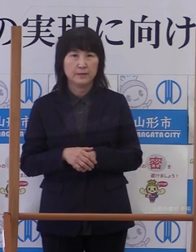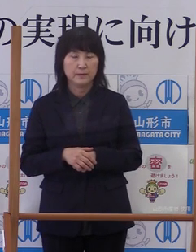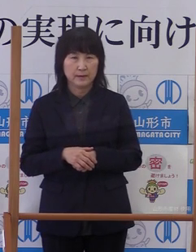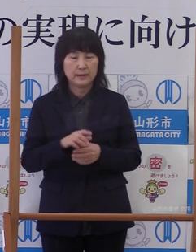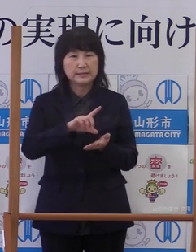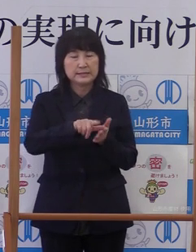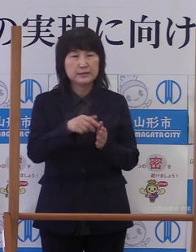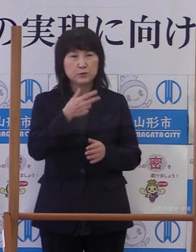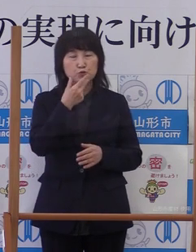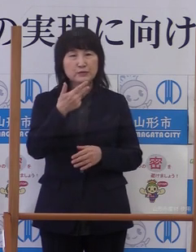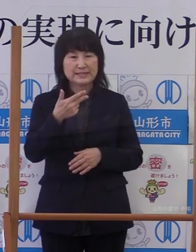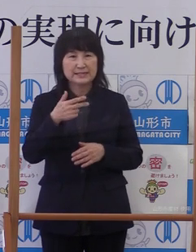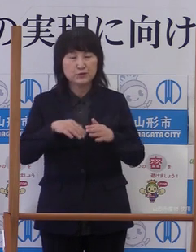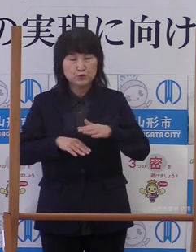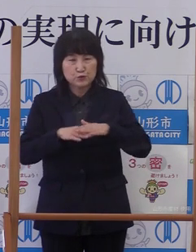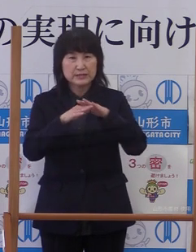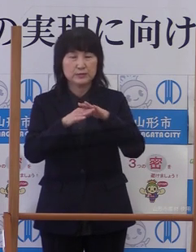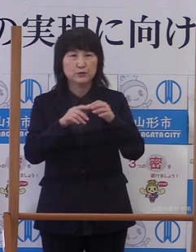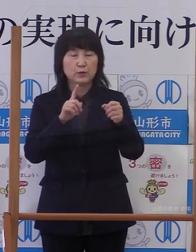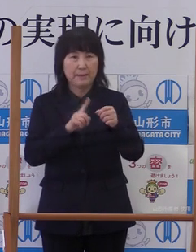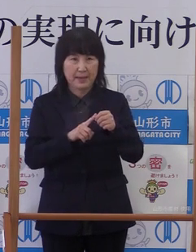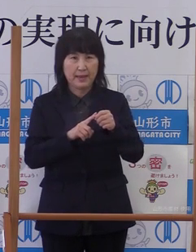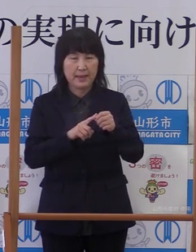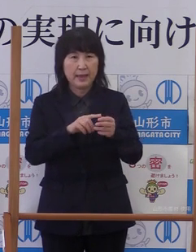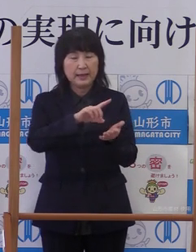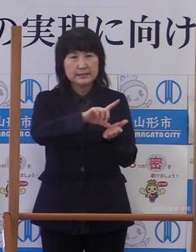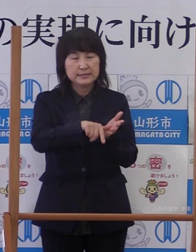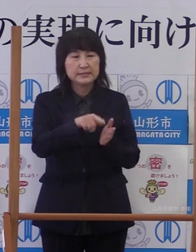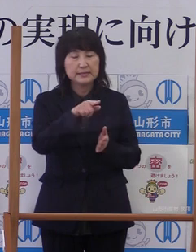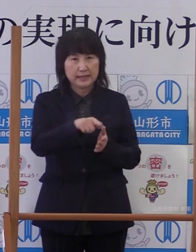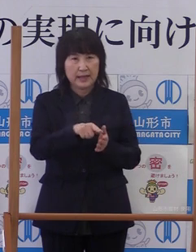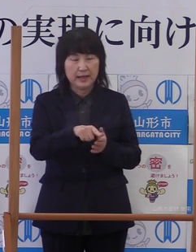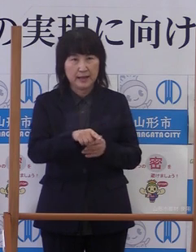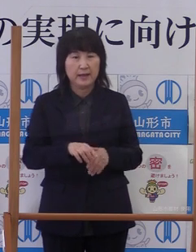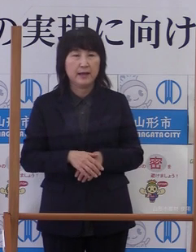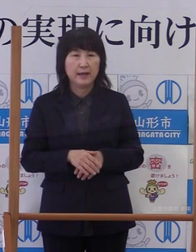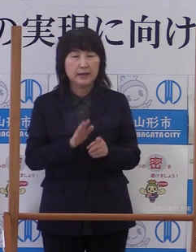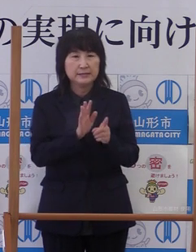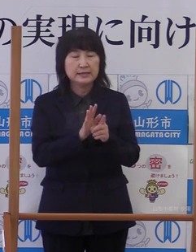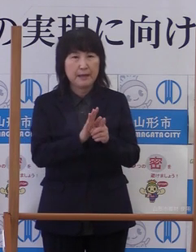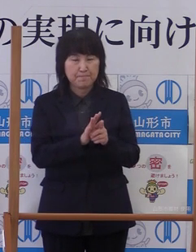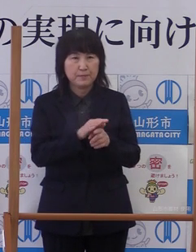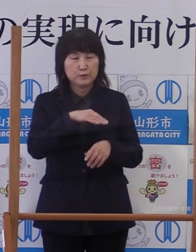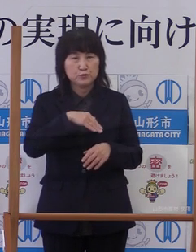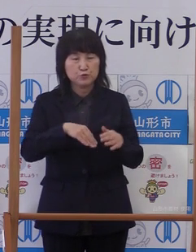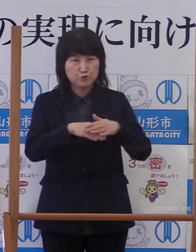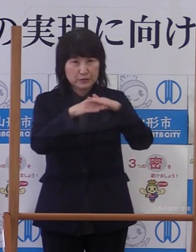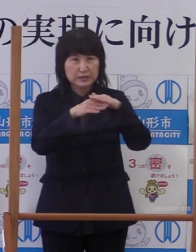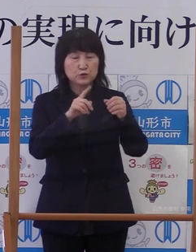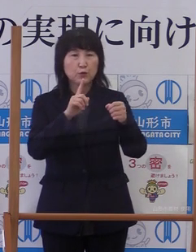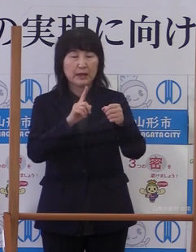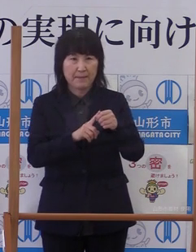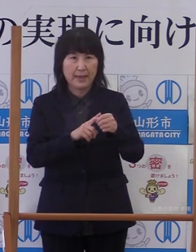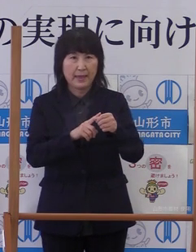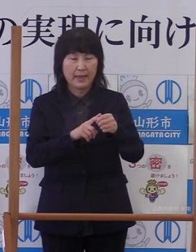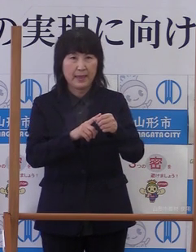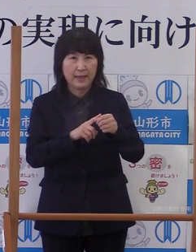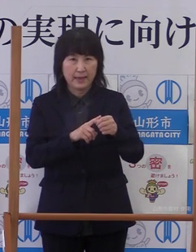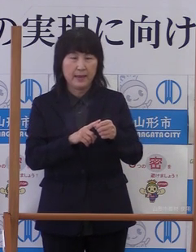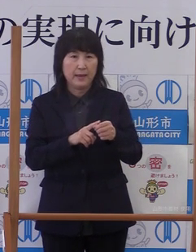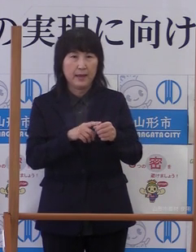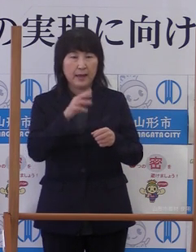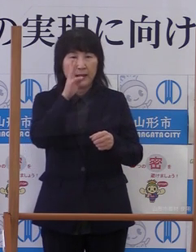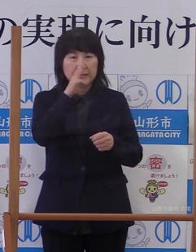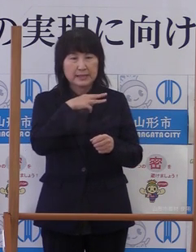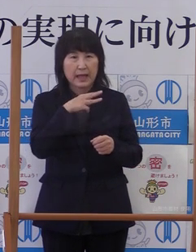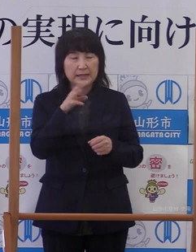地域福祉の充実につきましては、地域における包括的な支援の充実として、罪を犯した人の